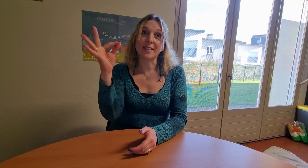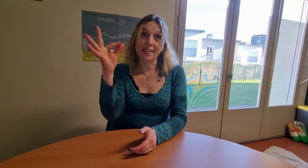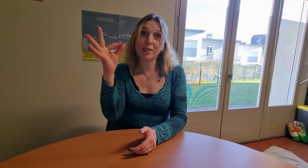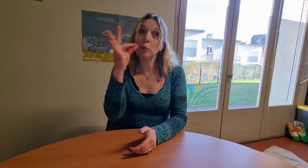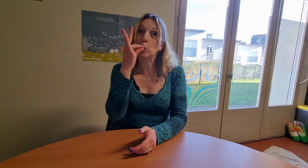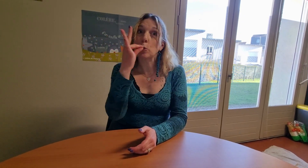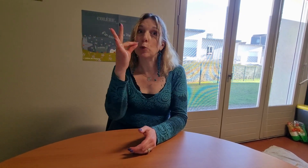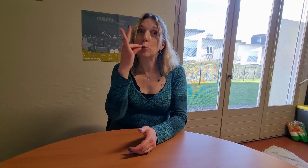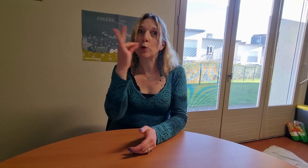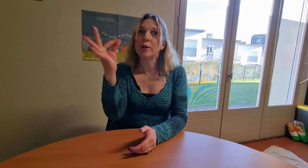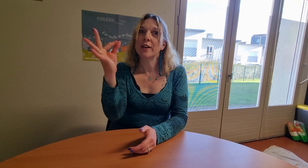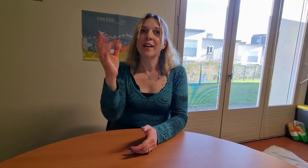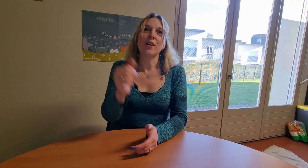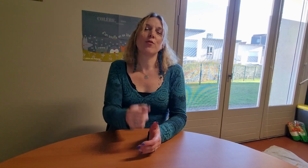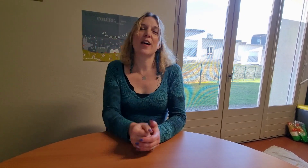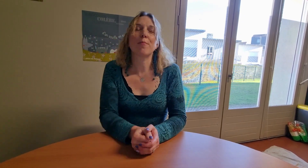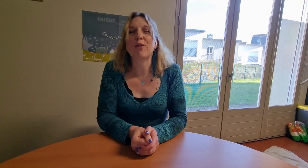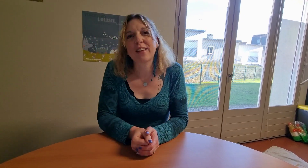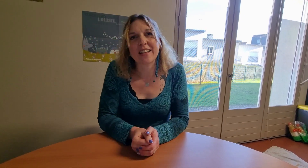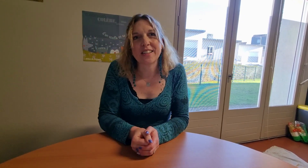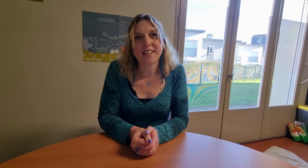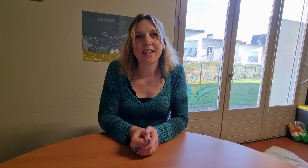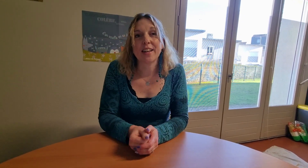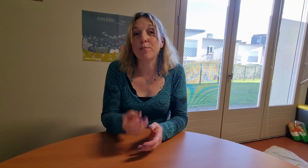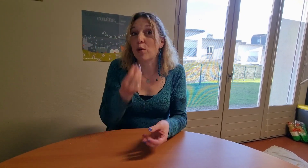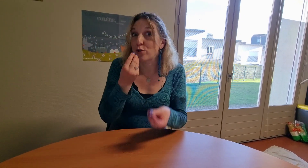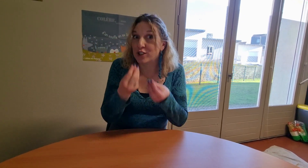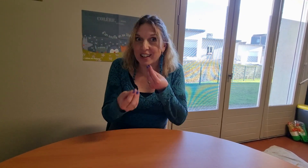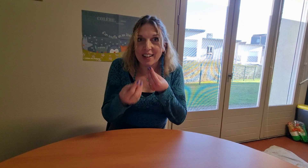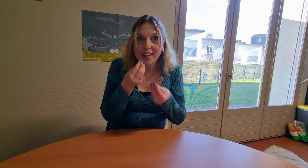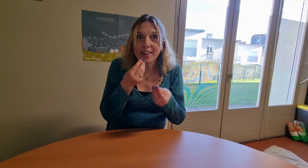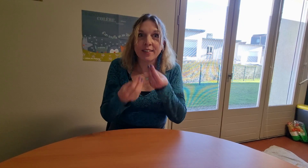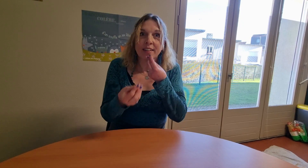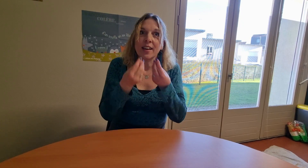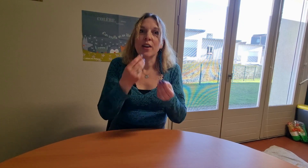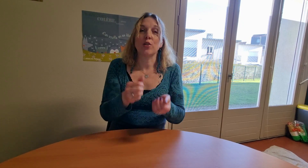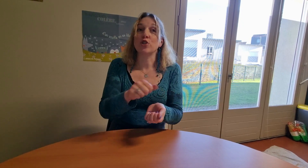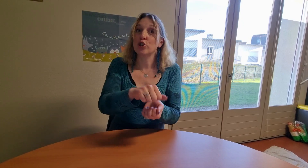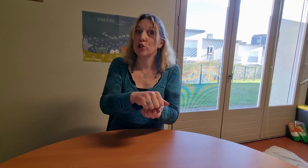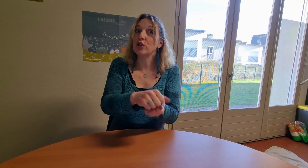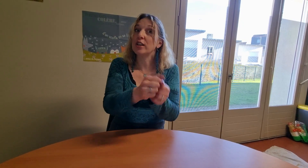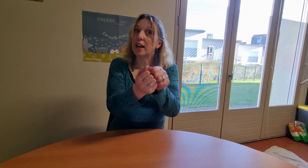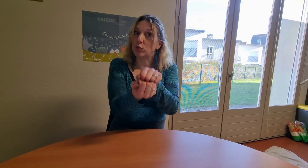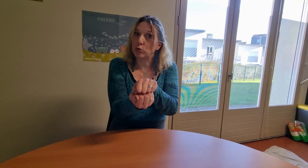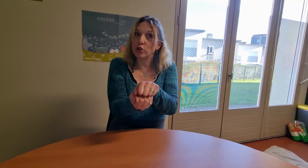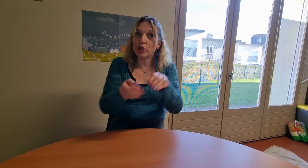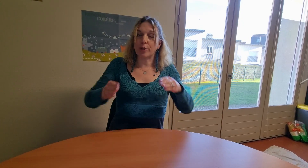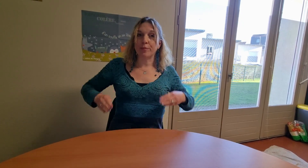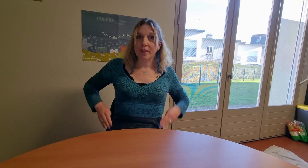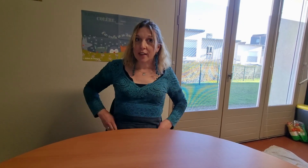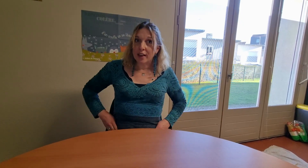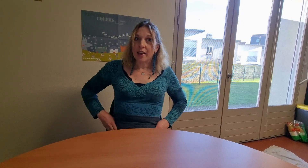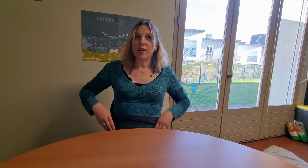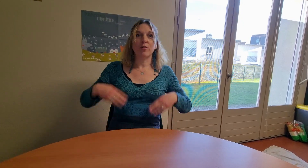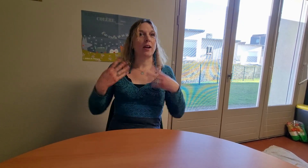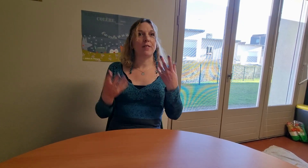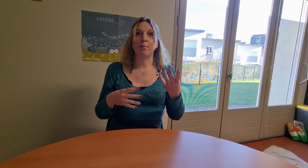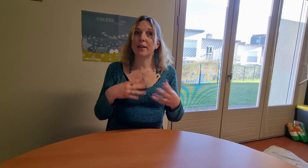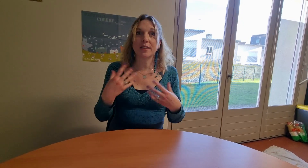tétine. On va apprendre à signer manger, changer la couche. Voilà, enfin plein de signes